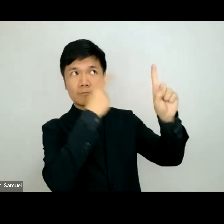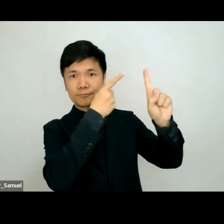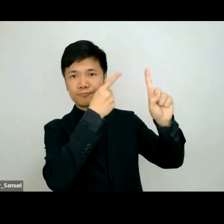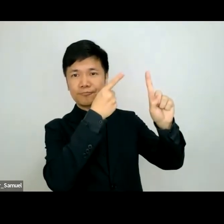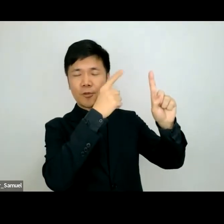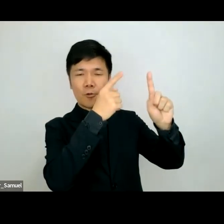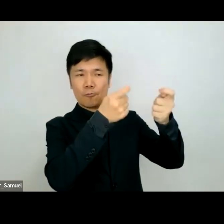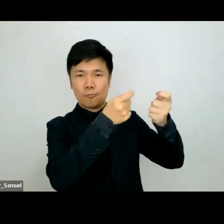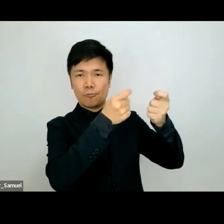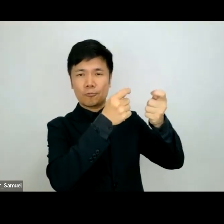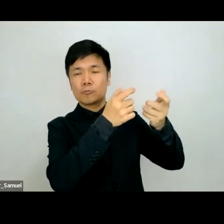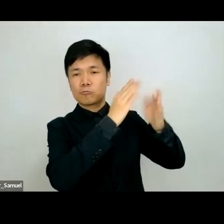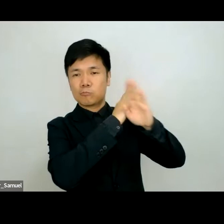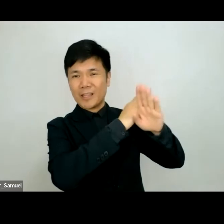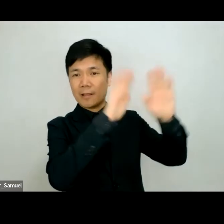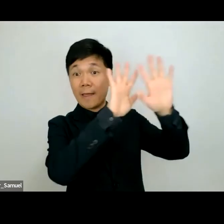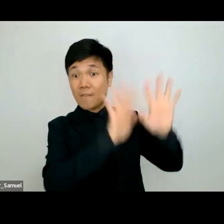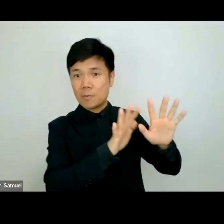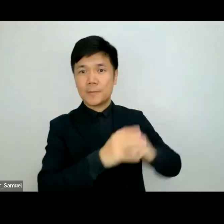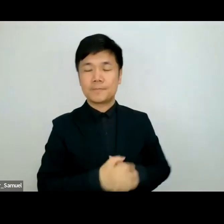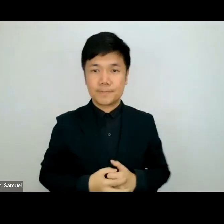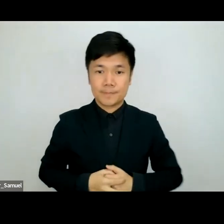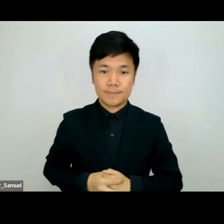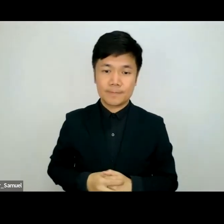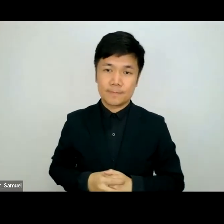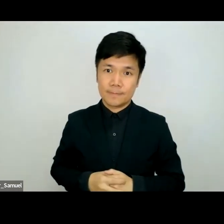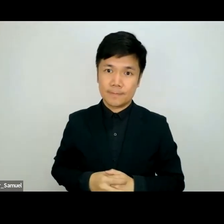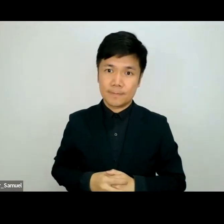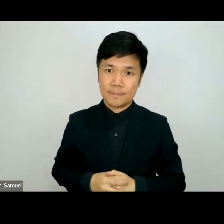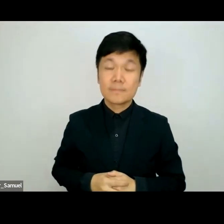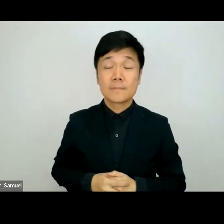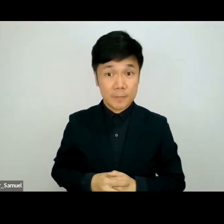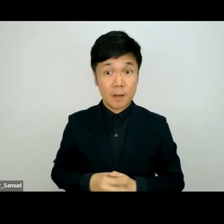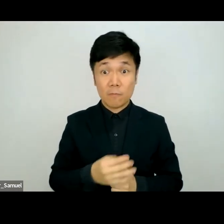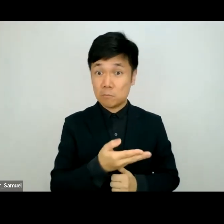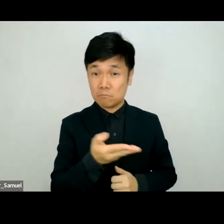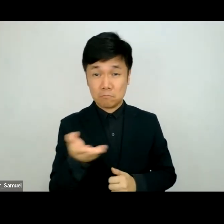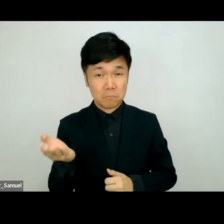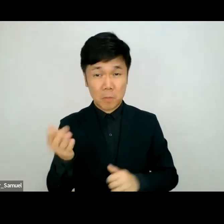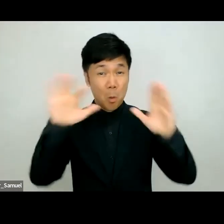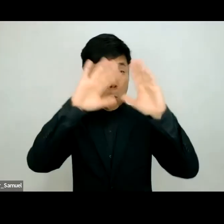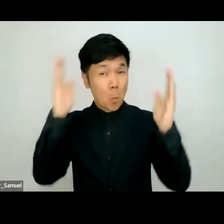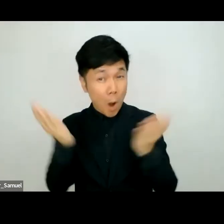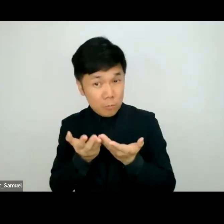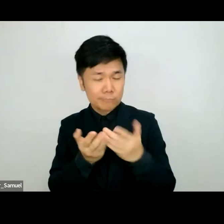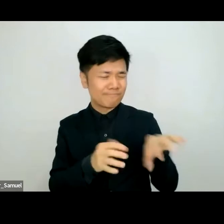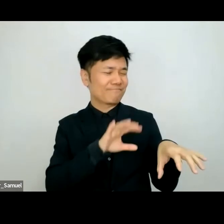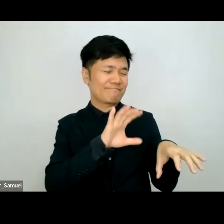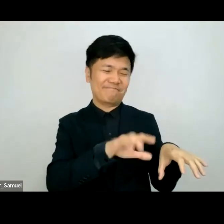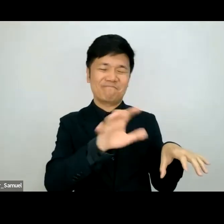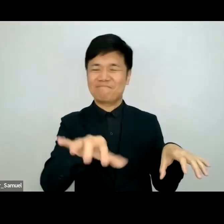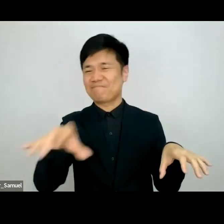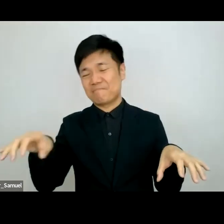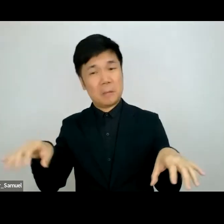Il faut inclure tout cela dans les plans d'action sur le climat. Il y